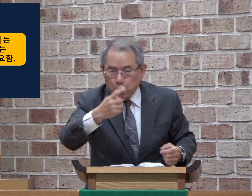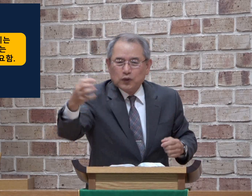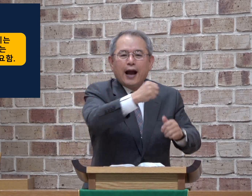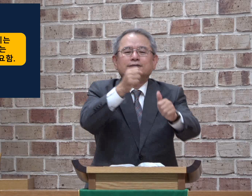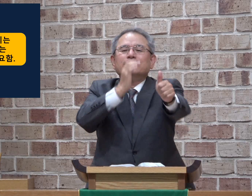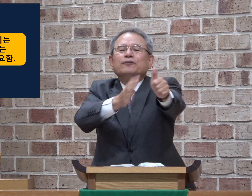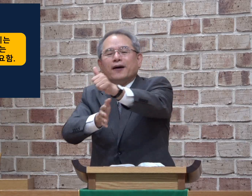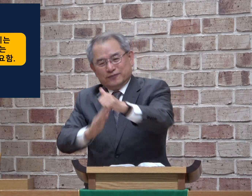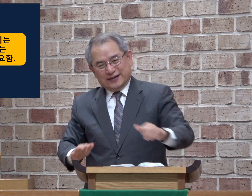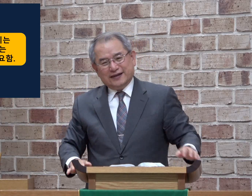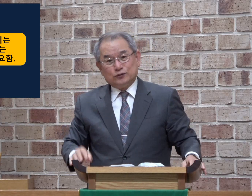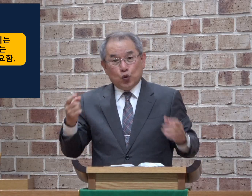이러한 믿음 우리도 가지시기 바랍니다.